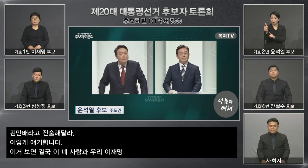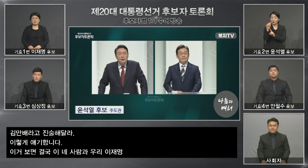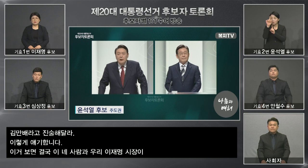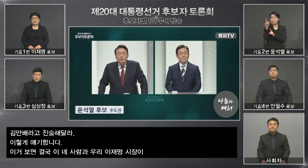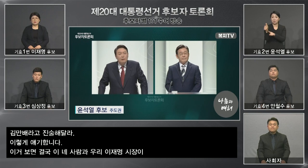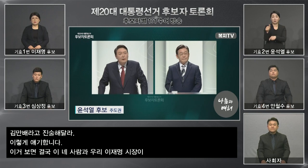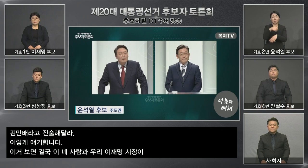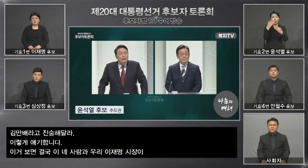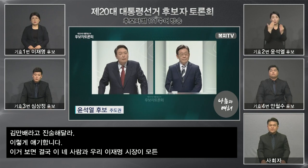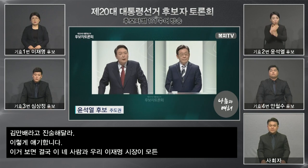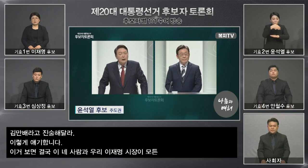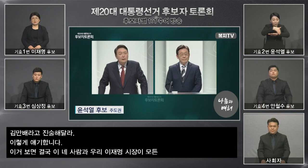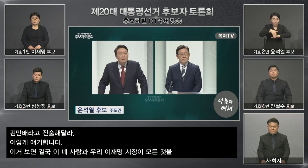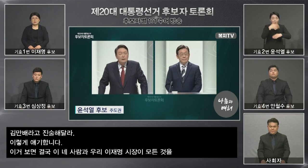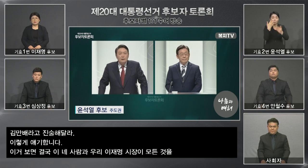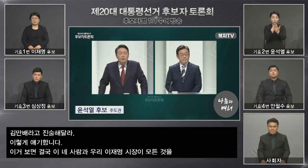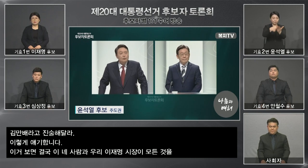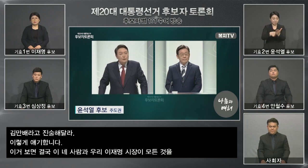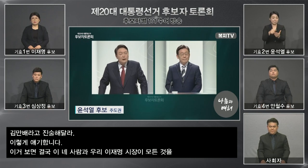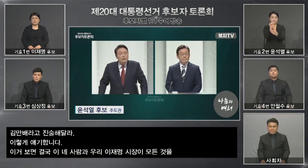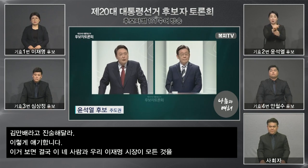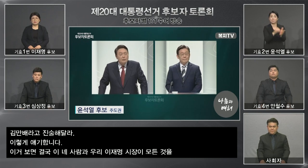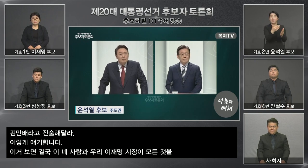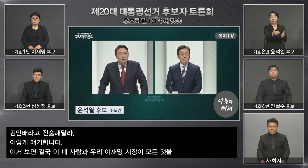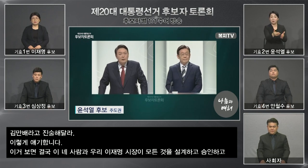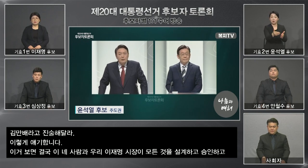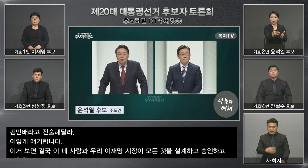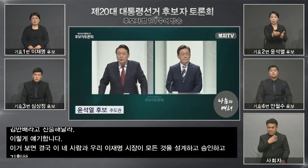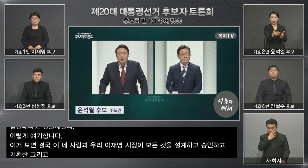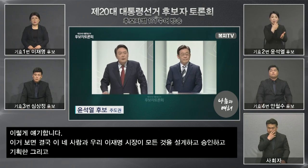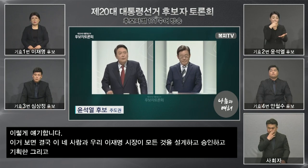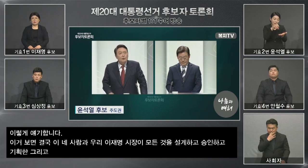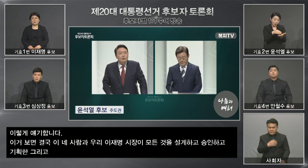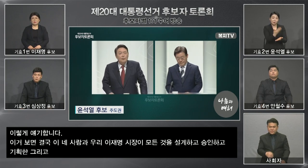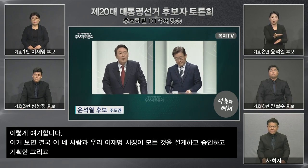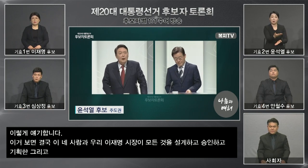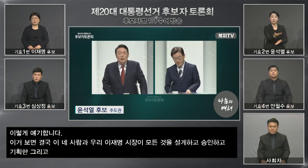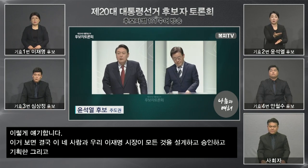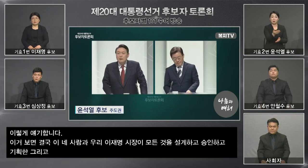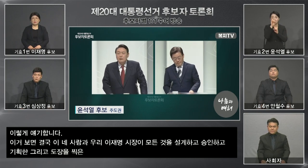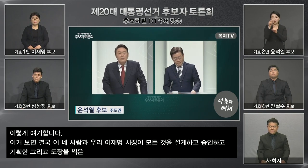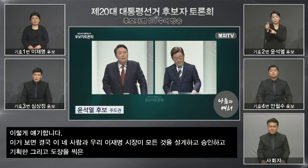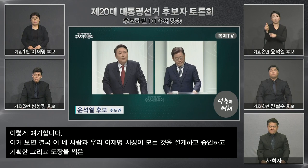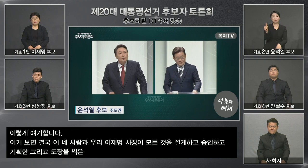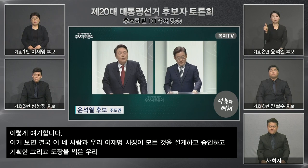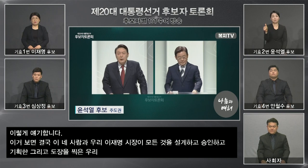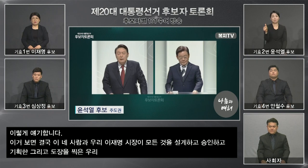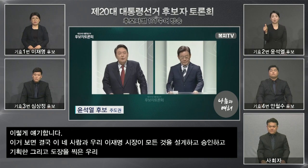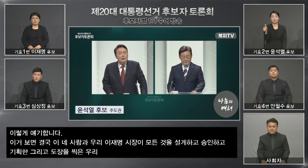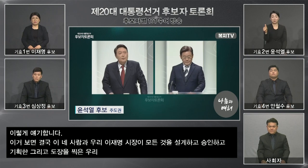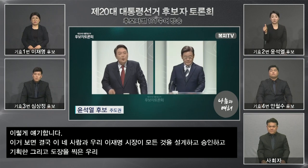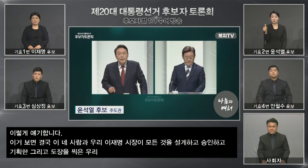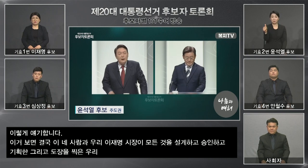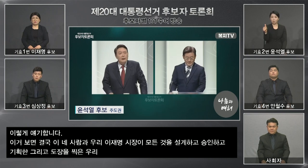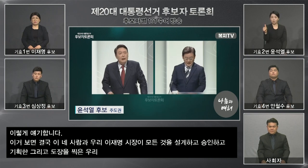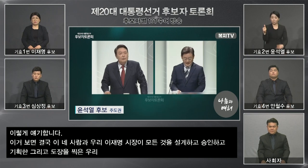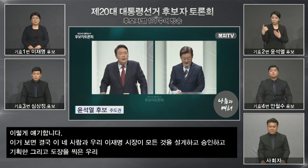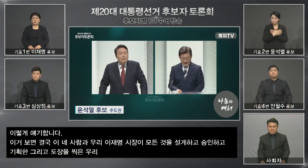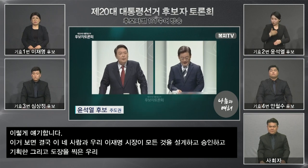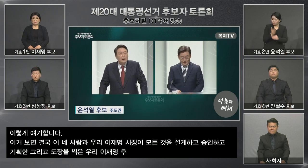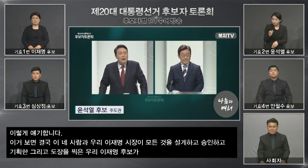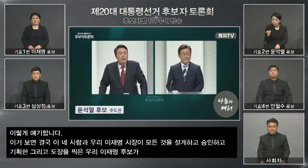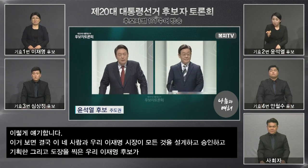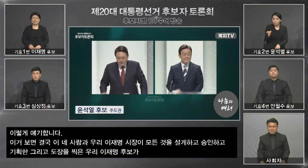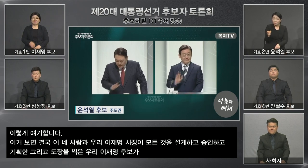설계하고 승인하고 기획한 그리고 도장을 찍은 우리 이재명 후보가 몸통이라는 것이 명백하게